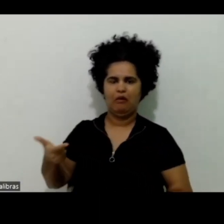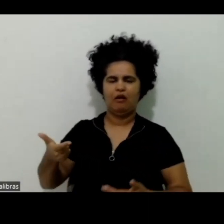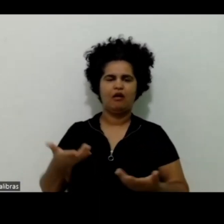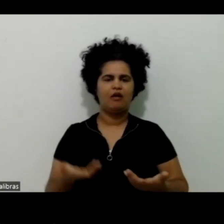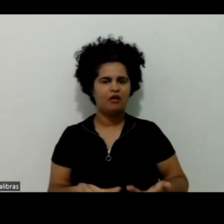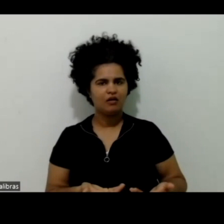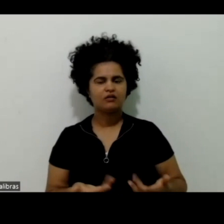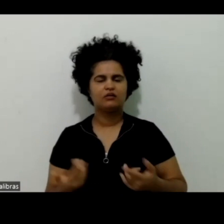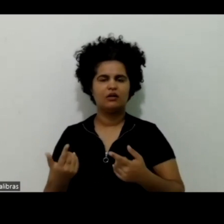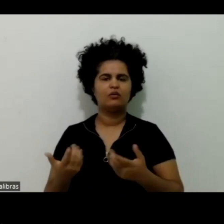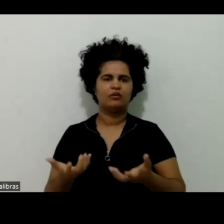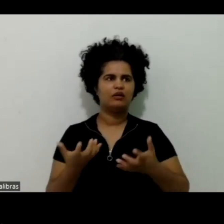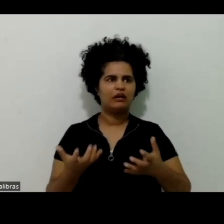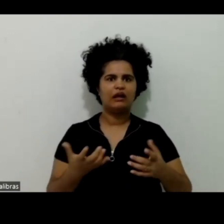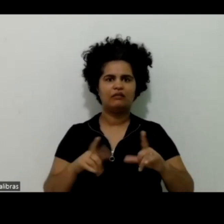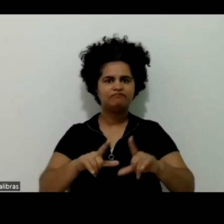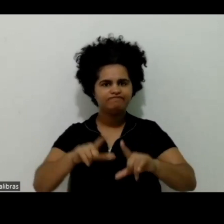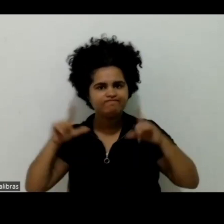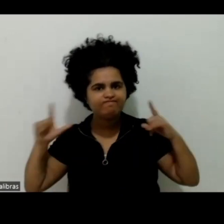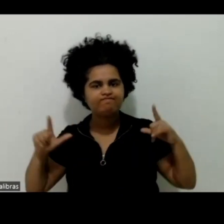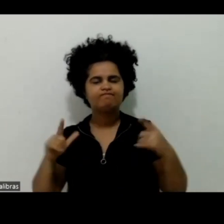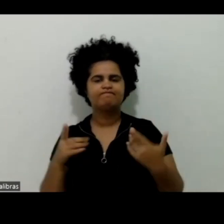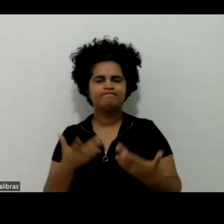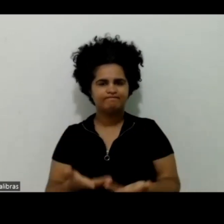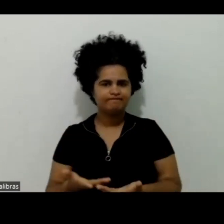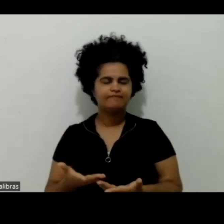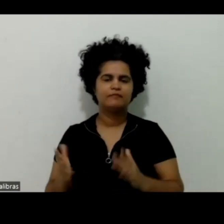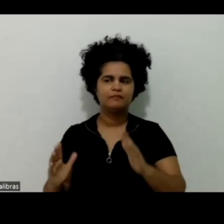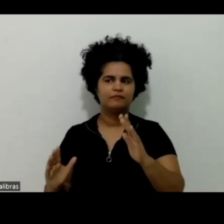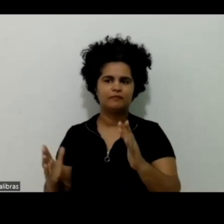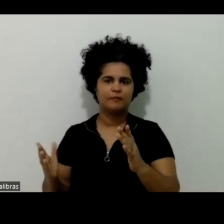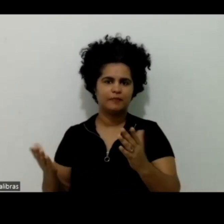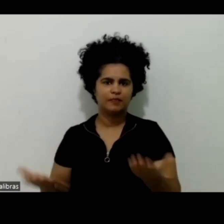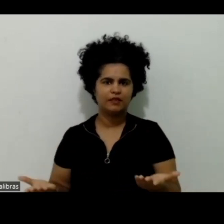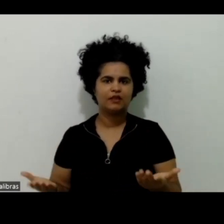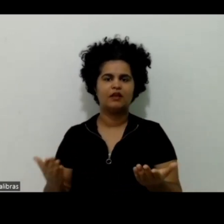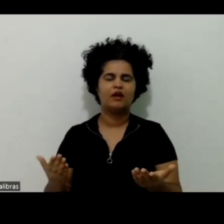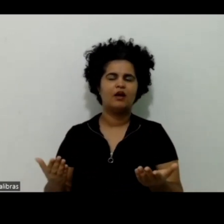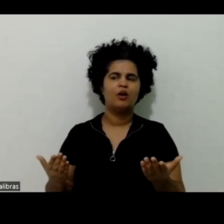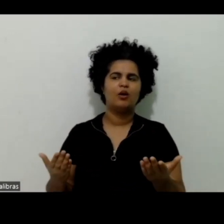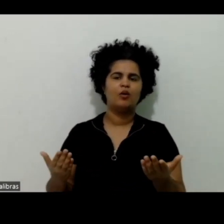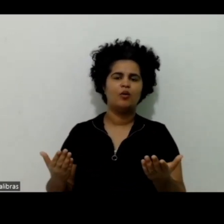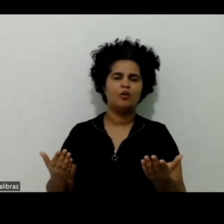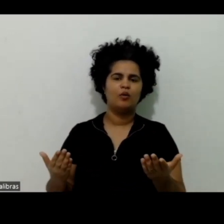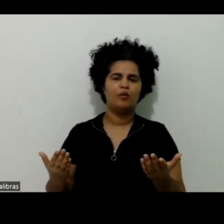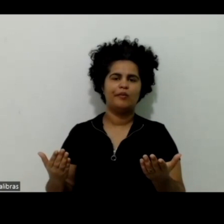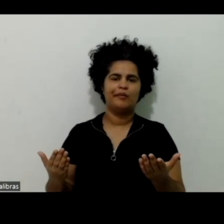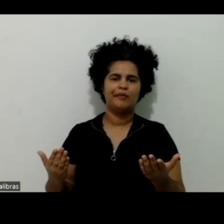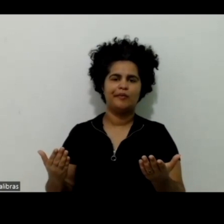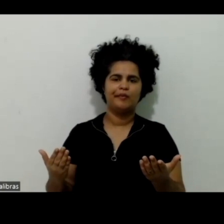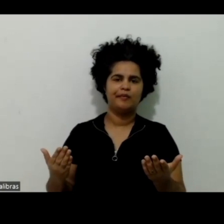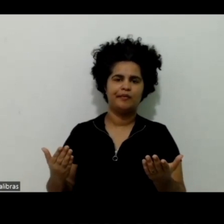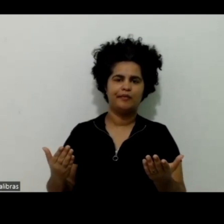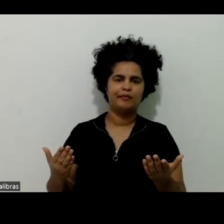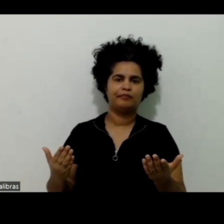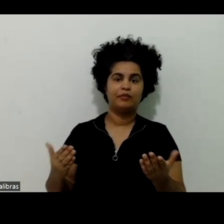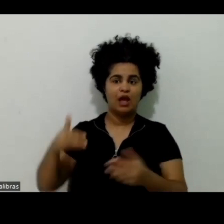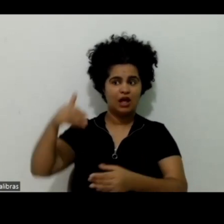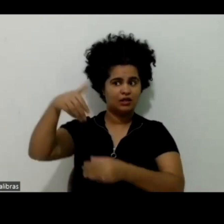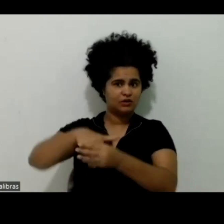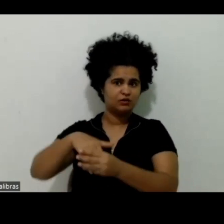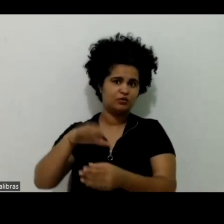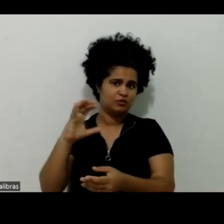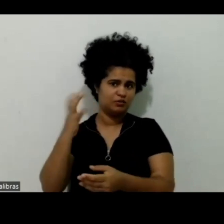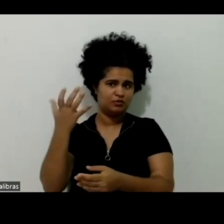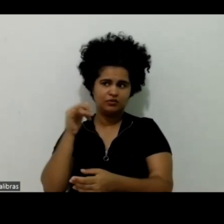profissão frontalmente. Né? Inclusive, se a gente for pensar, eu sempre dou esse exemplo, né? As próprias últimas eleições do